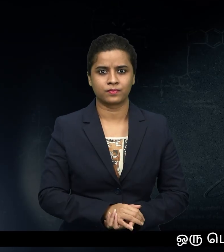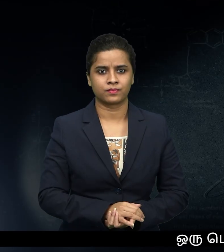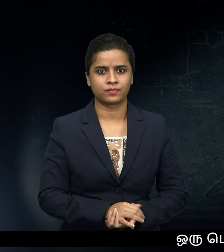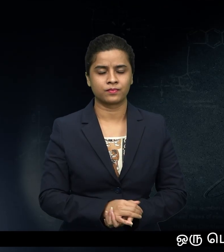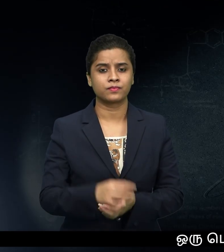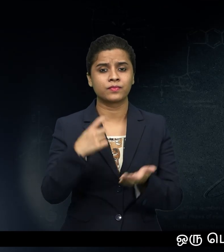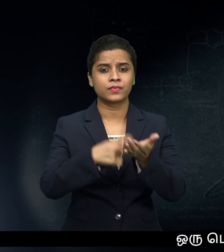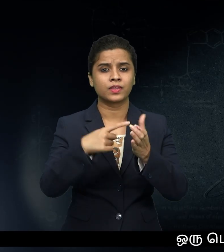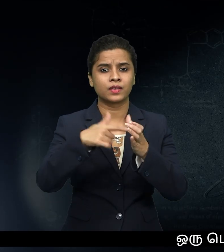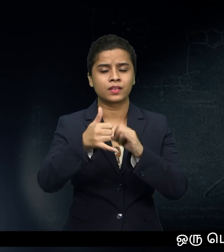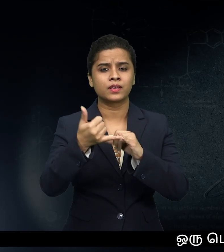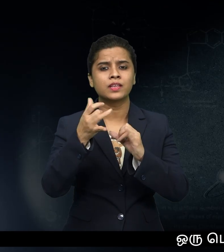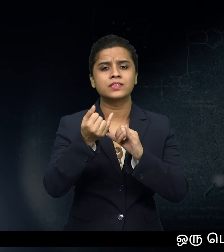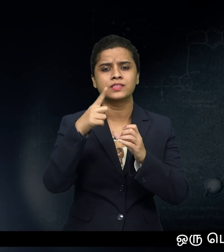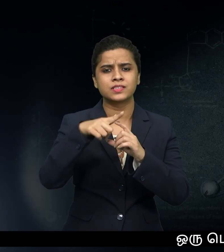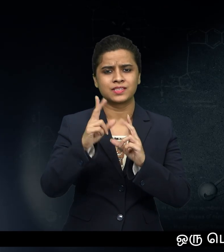ஒரு பொருளின் மின்தடை,